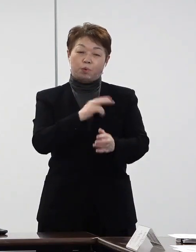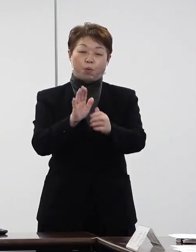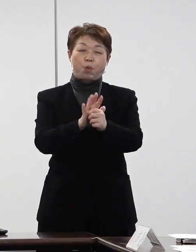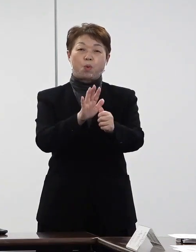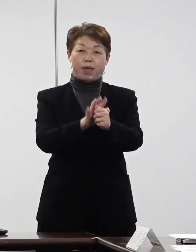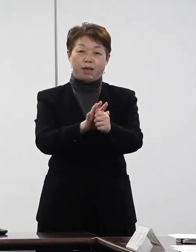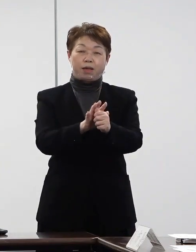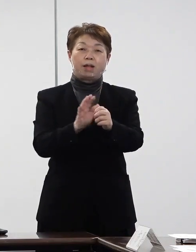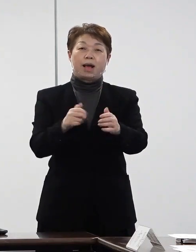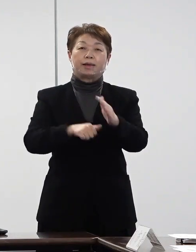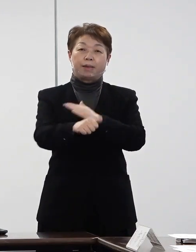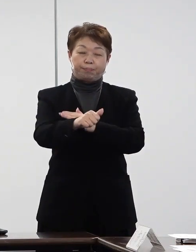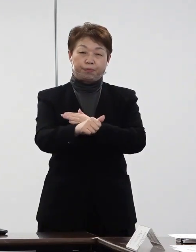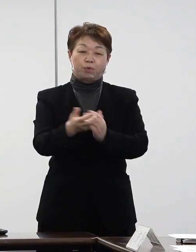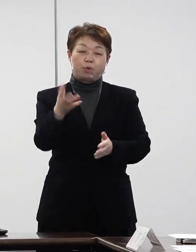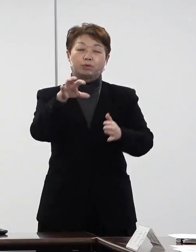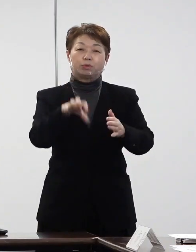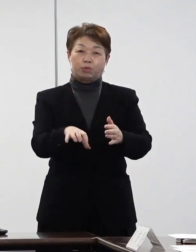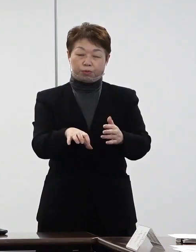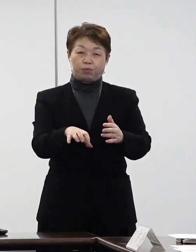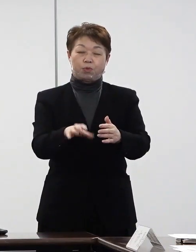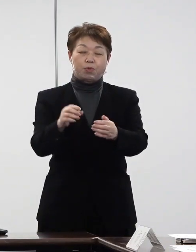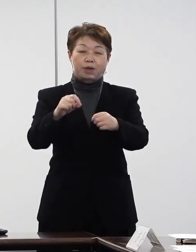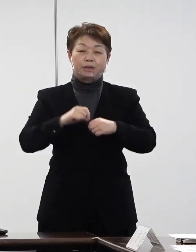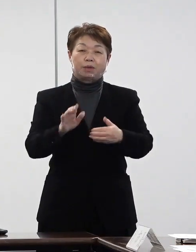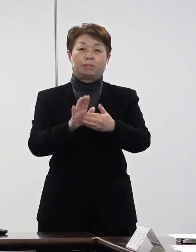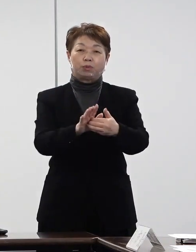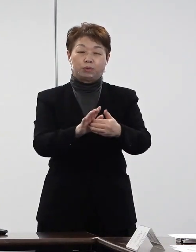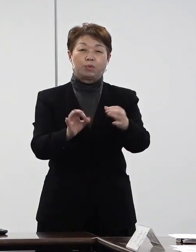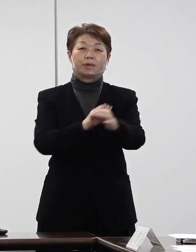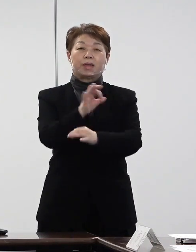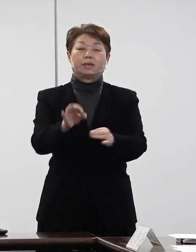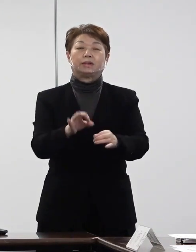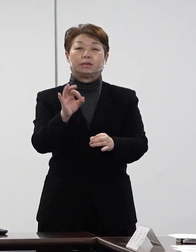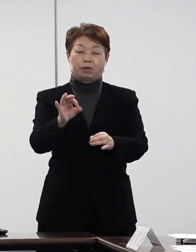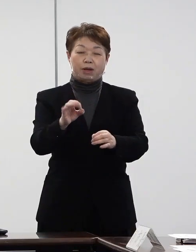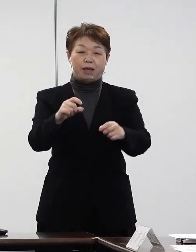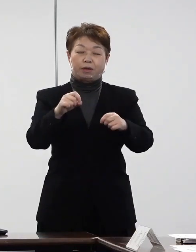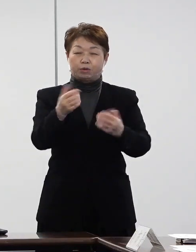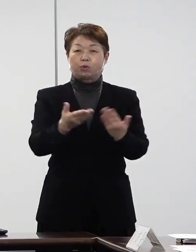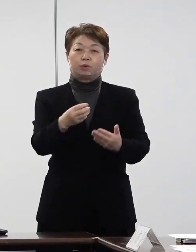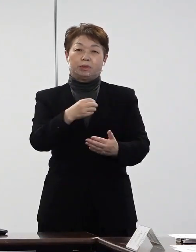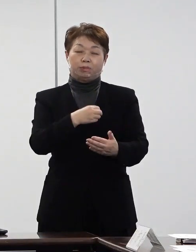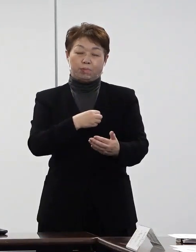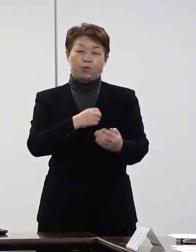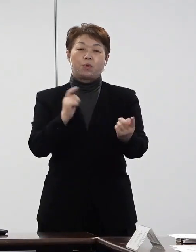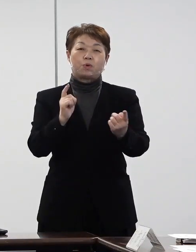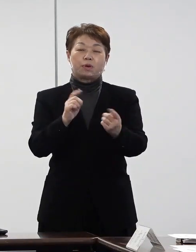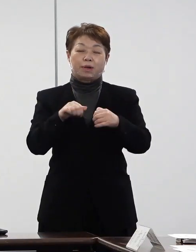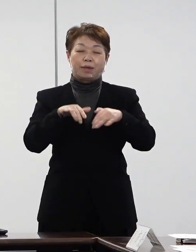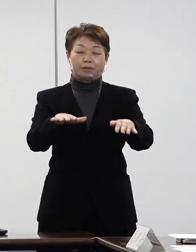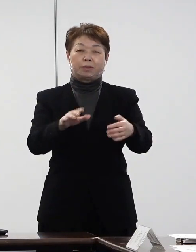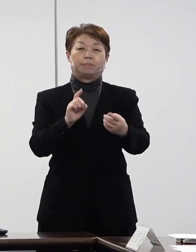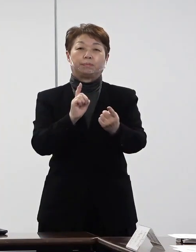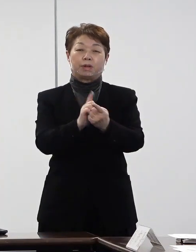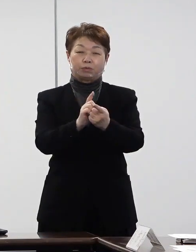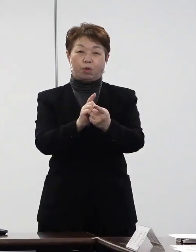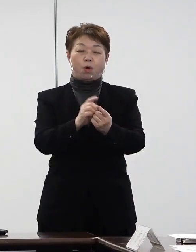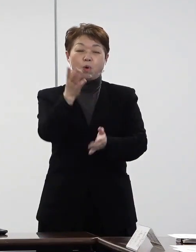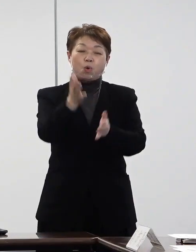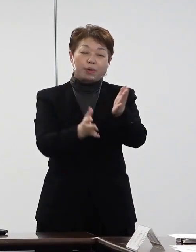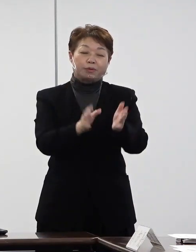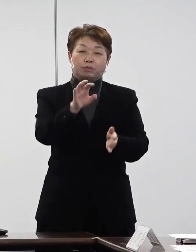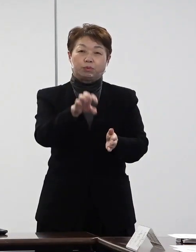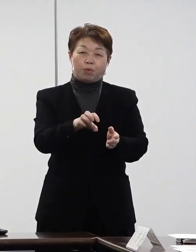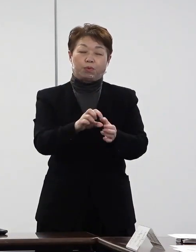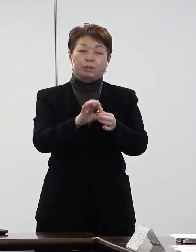や保育所等の感染防止に要する経費など職員の感染症対策の徹底を図りながら保育を継